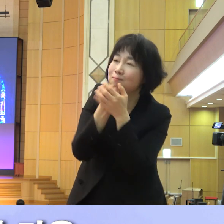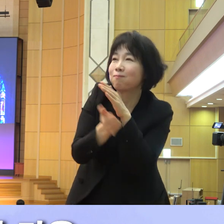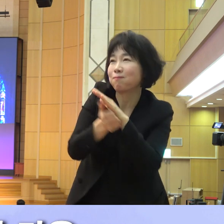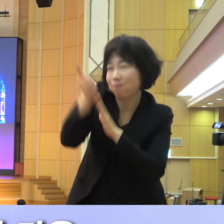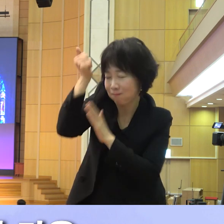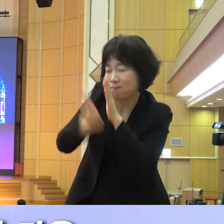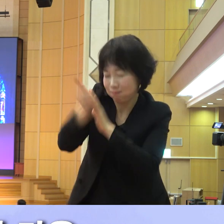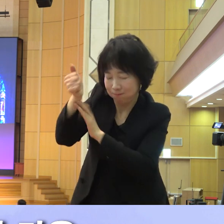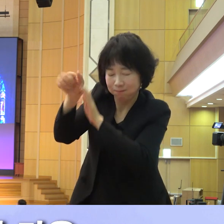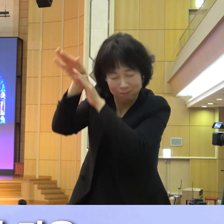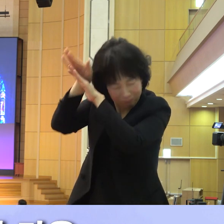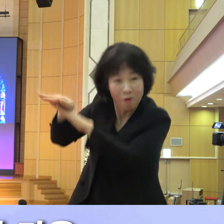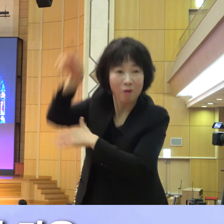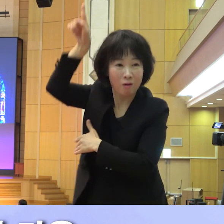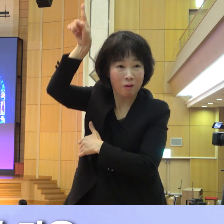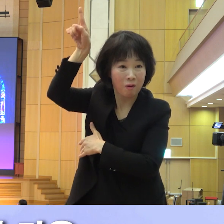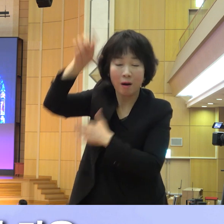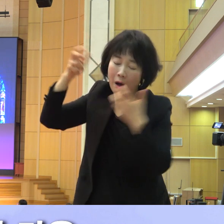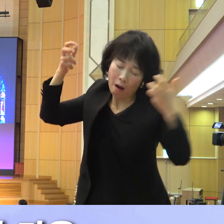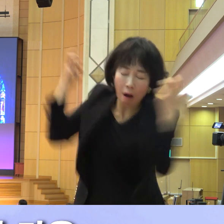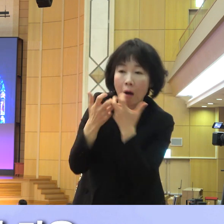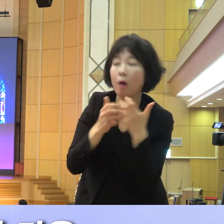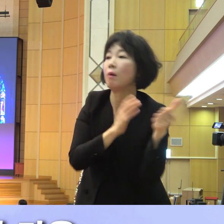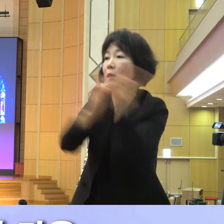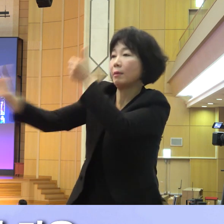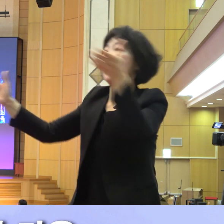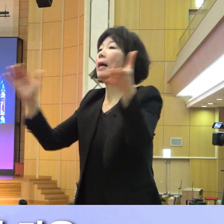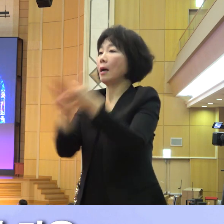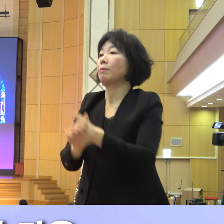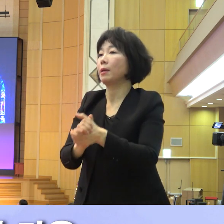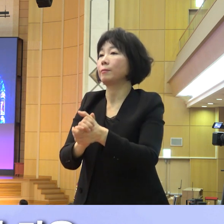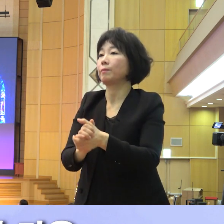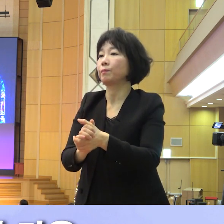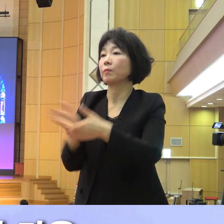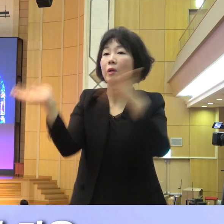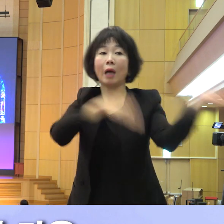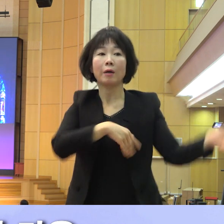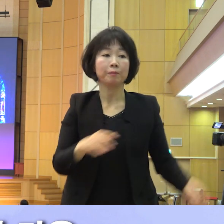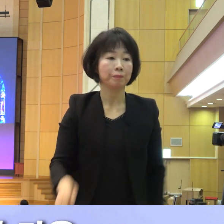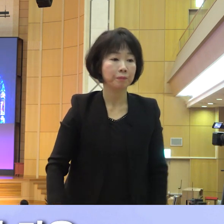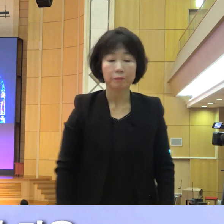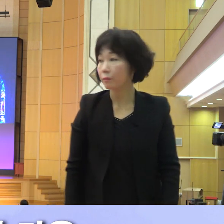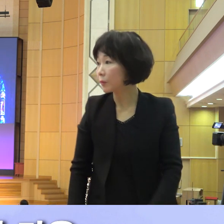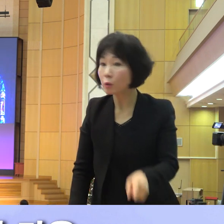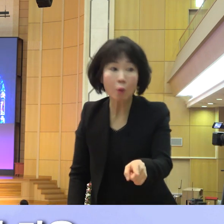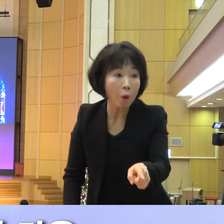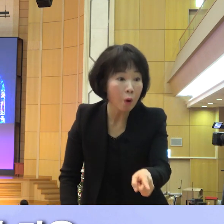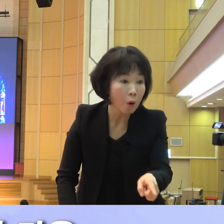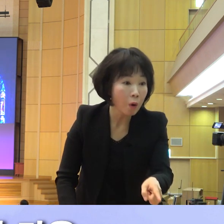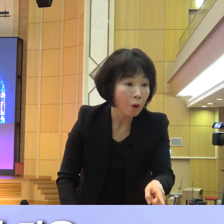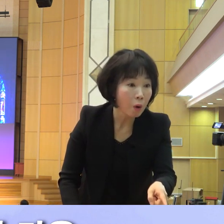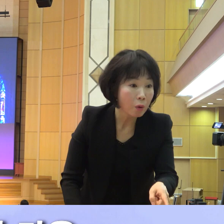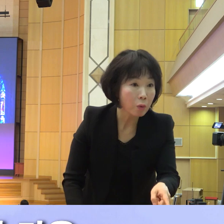소망을 두는 마음 넘쳐나기를 주름으로 축원하는 것입니다. 신약성경에 와서